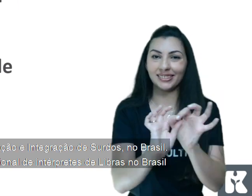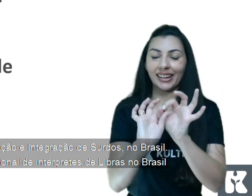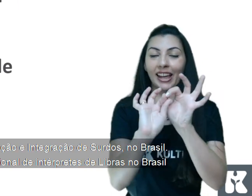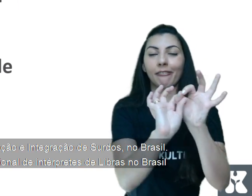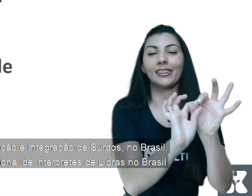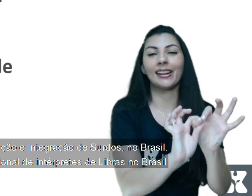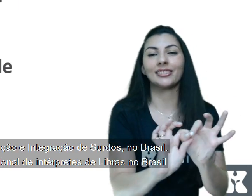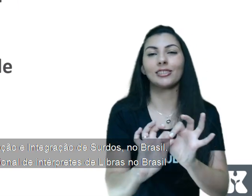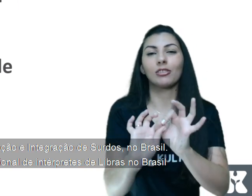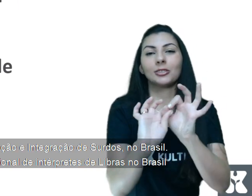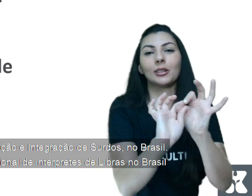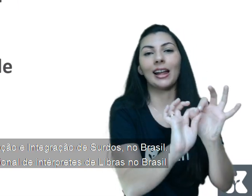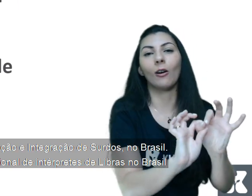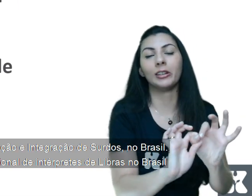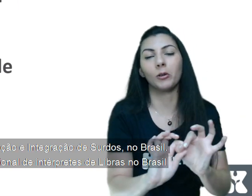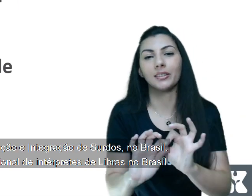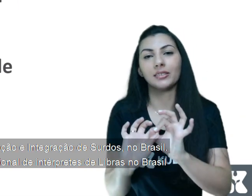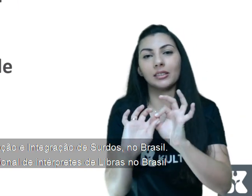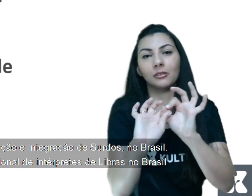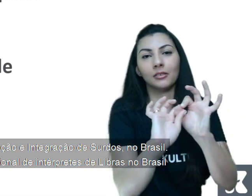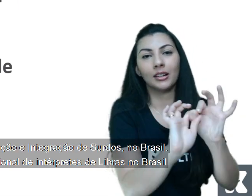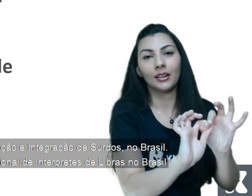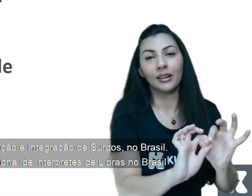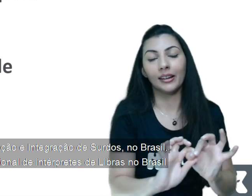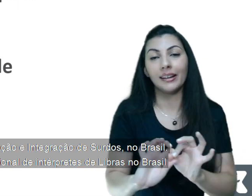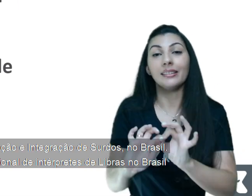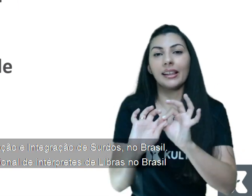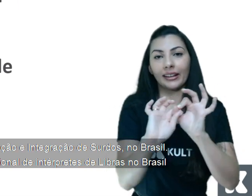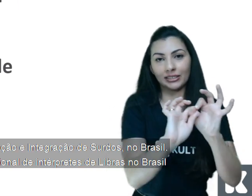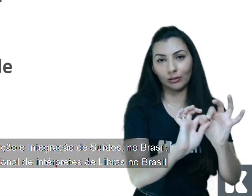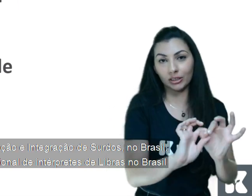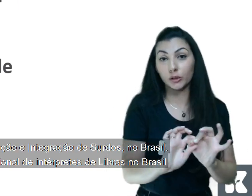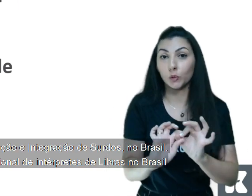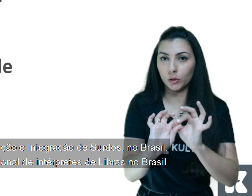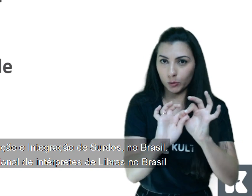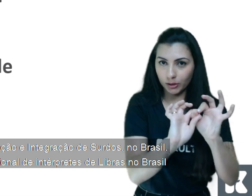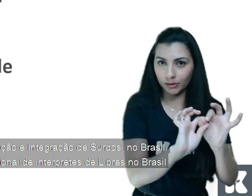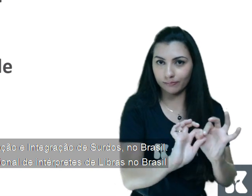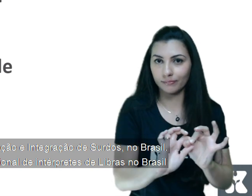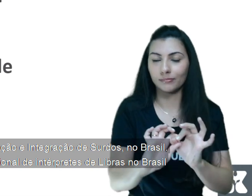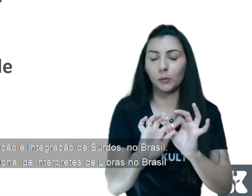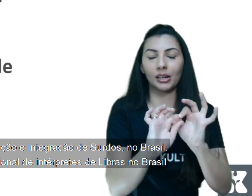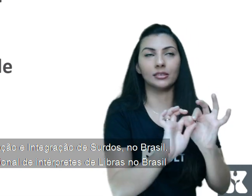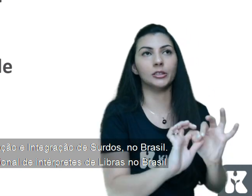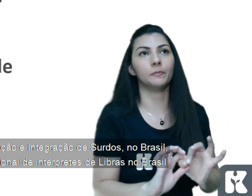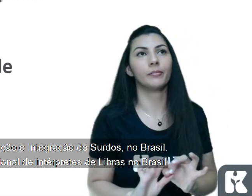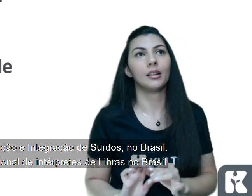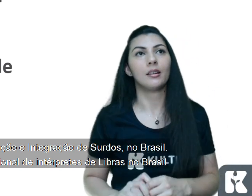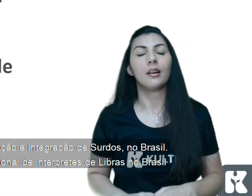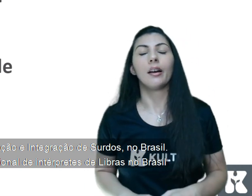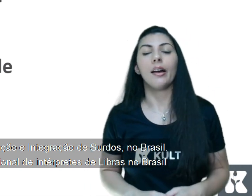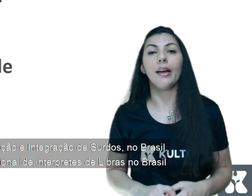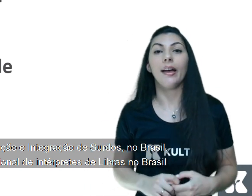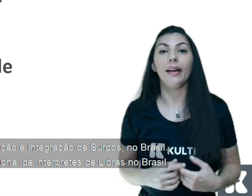FENEI, que é a Federação Nacional de Educação e Integração de Surdos no Brasil.